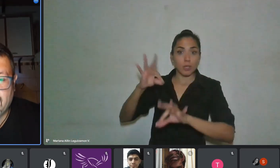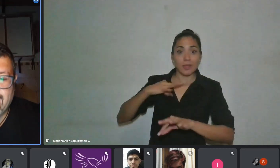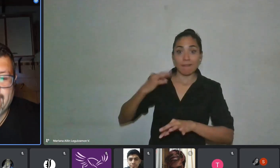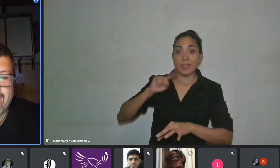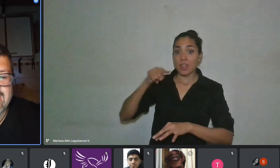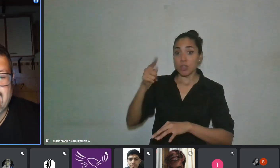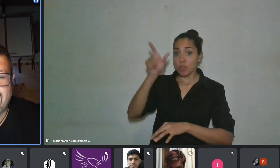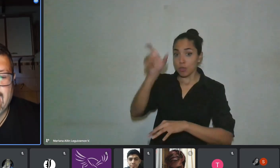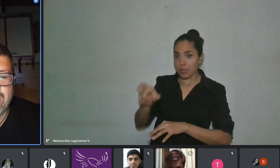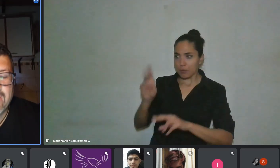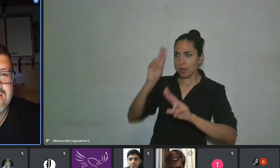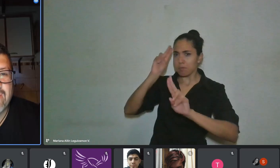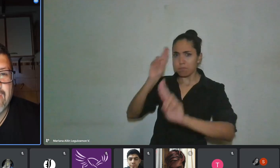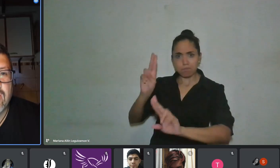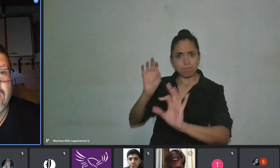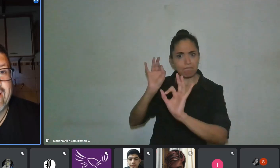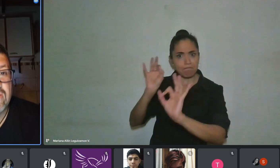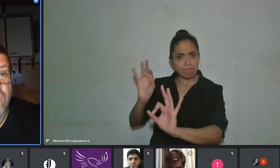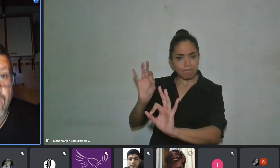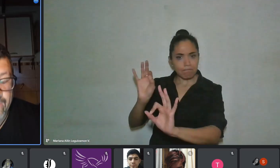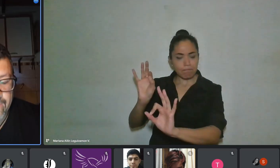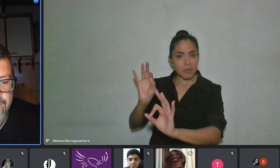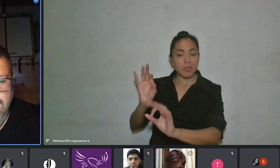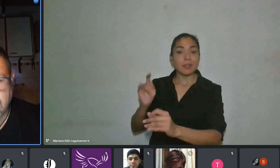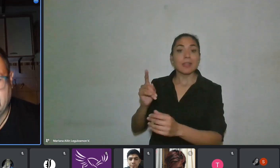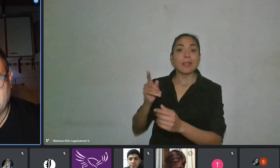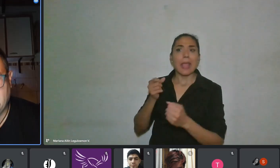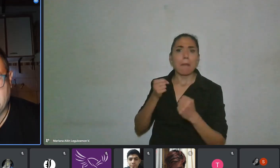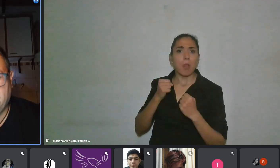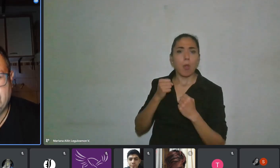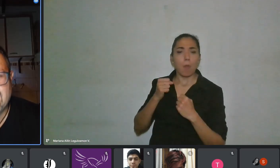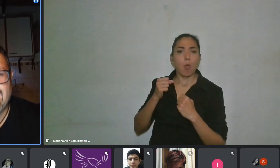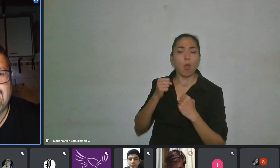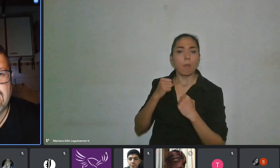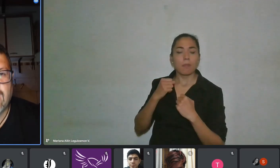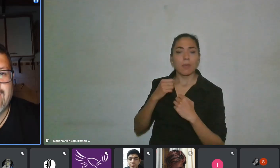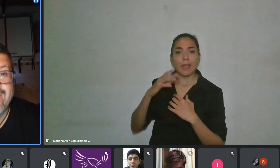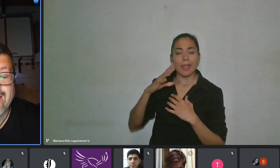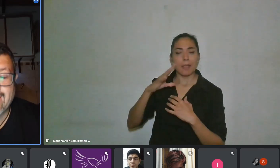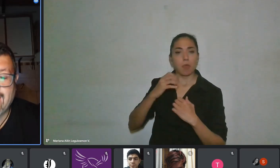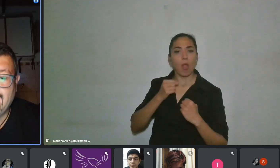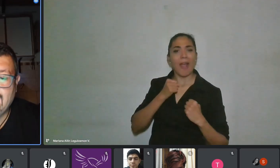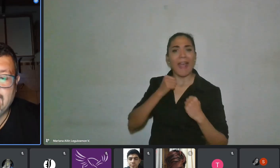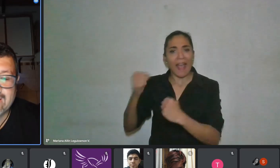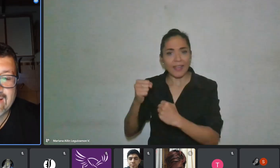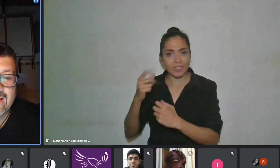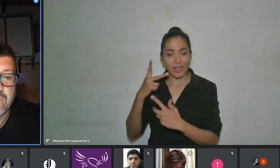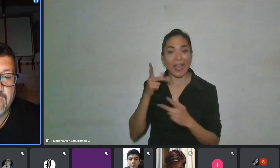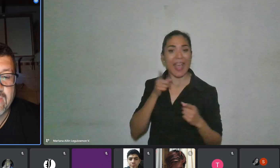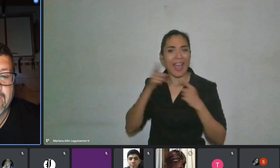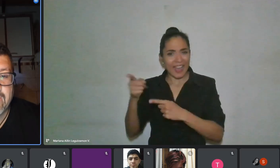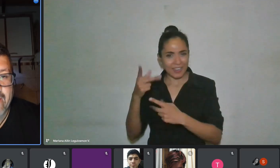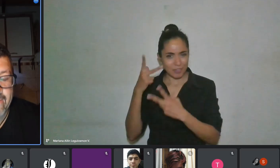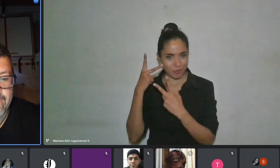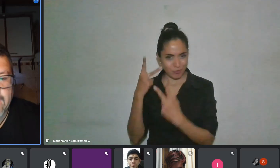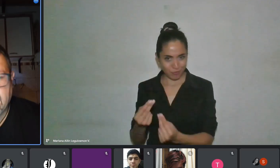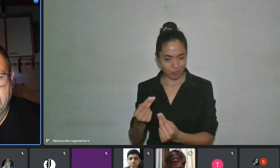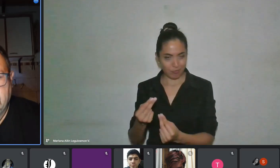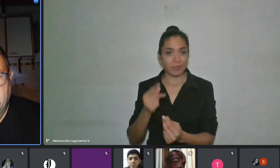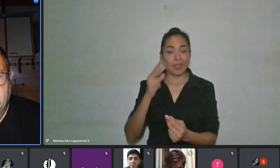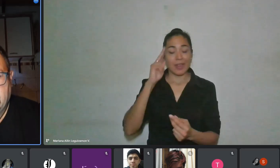prójimo basado en el principio de no agresión y en defensa del derecho a la vida, a la libertad, a la propiedad privada.